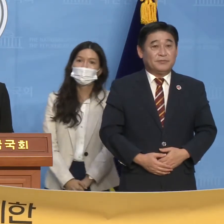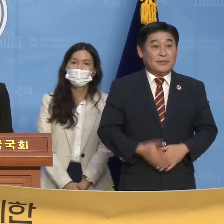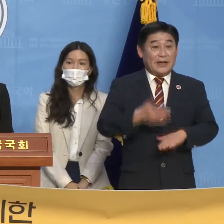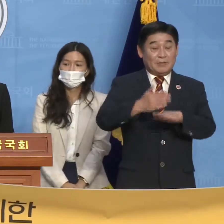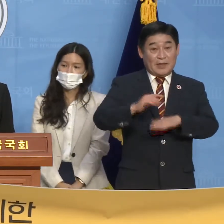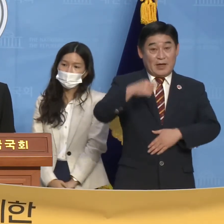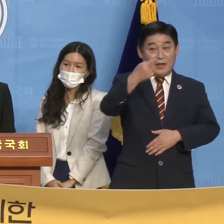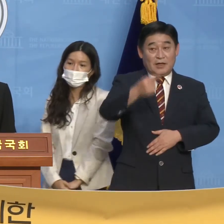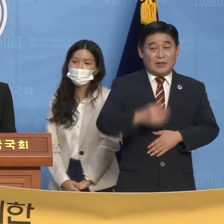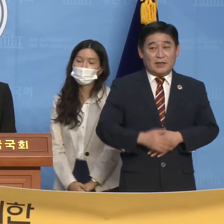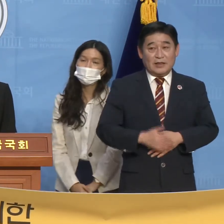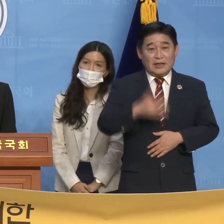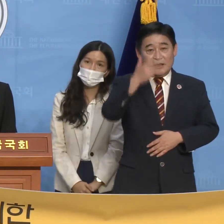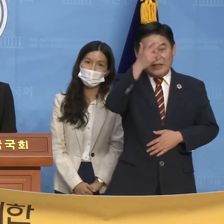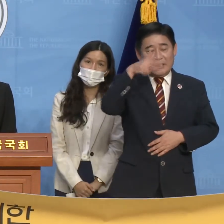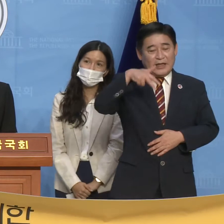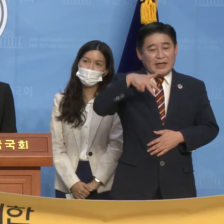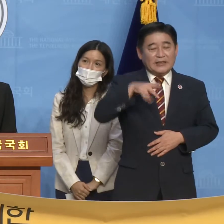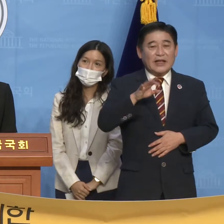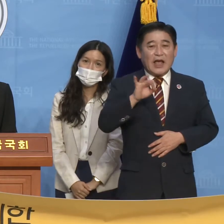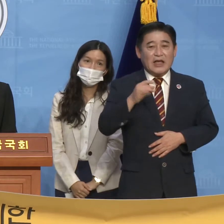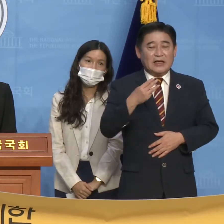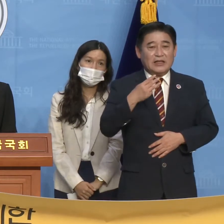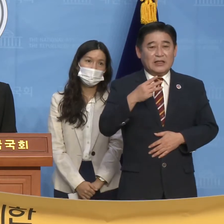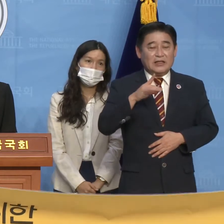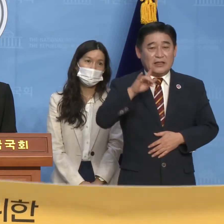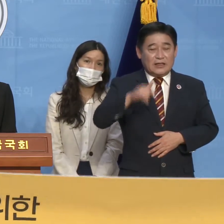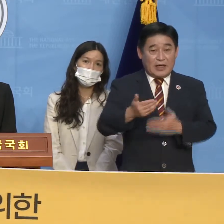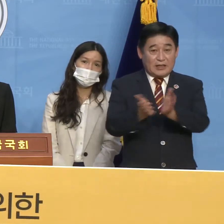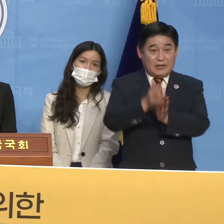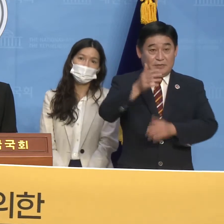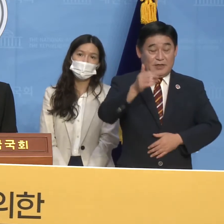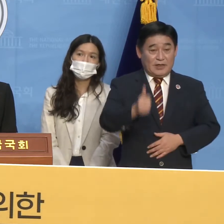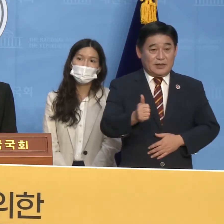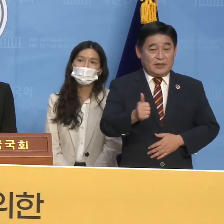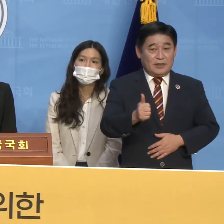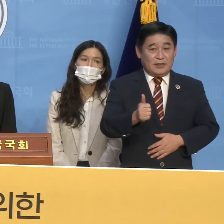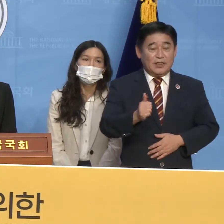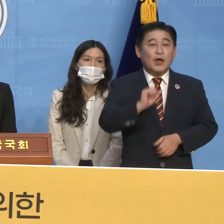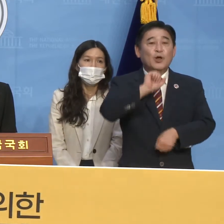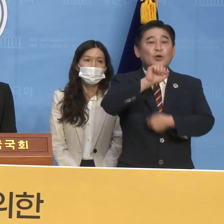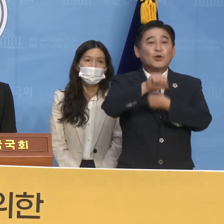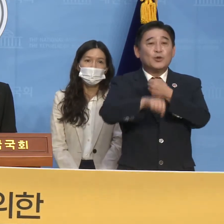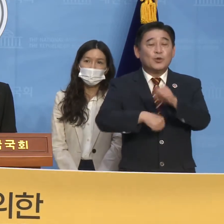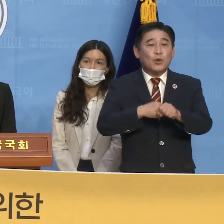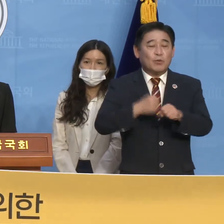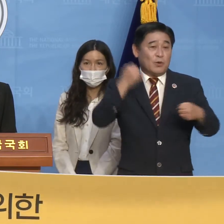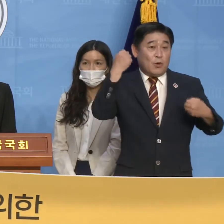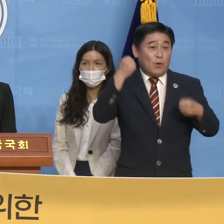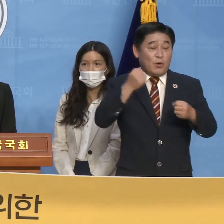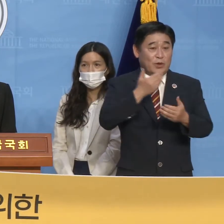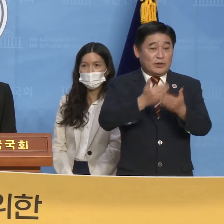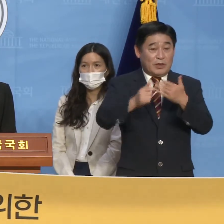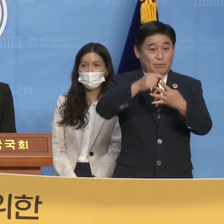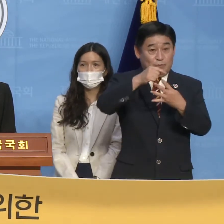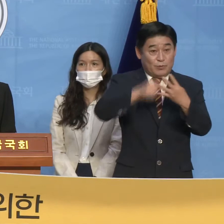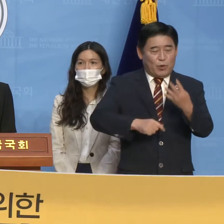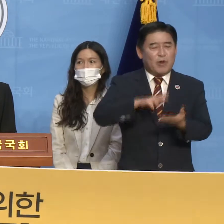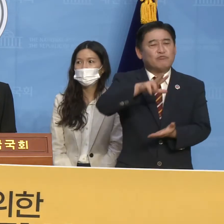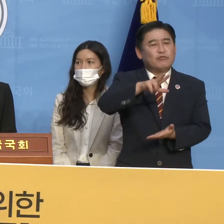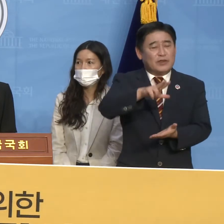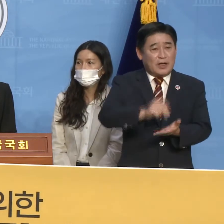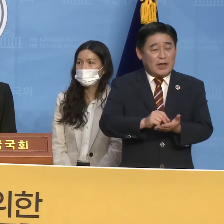감사합니다. 다음으로 최일택 동물자유연대 사회변화팀장님께서 야생동물 공연 체험 프로그램